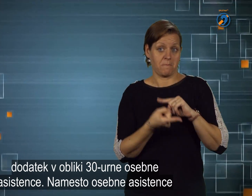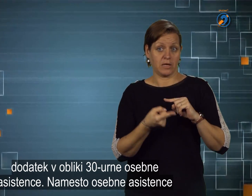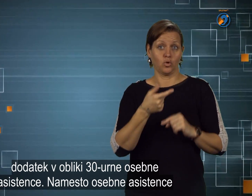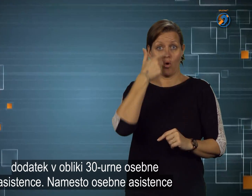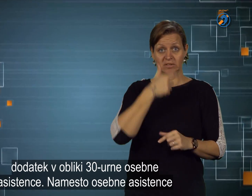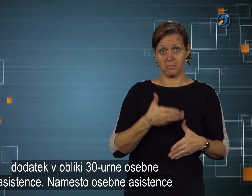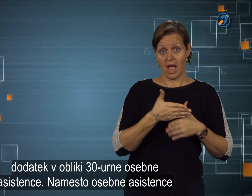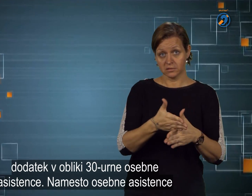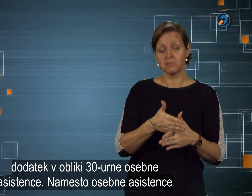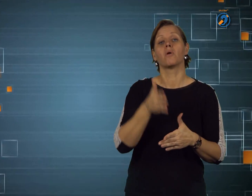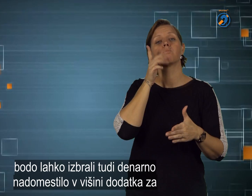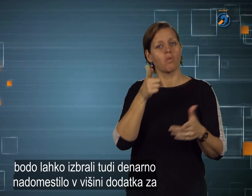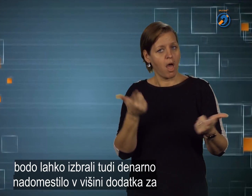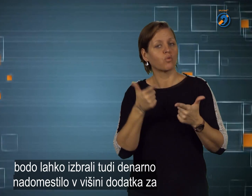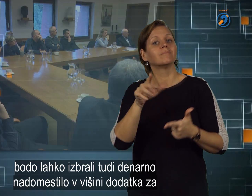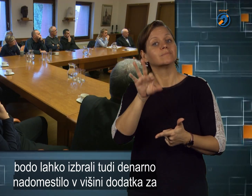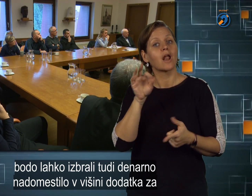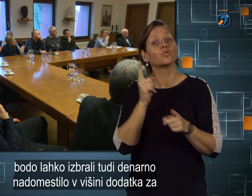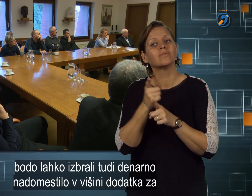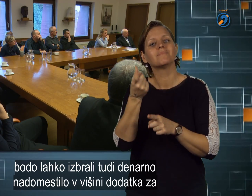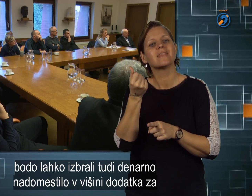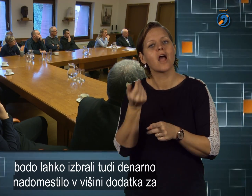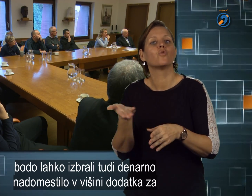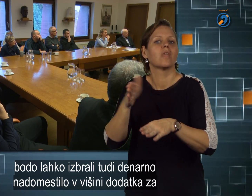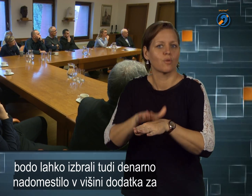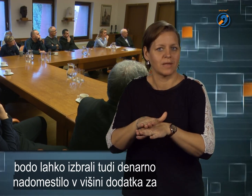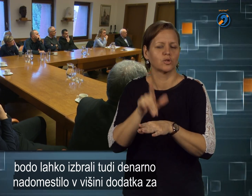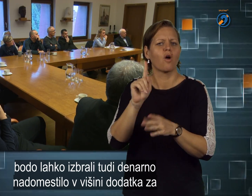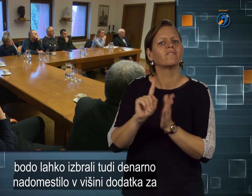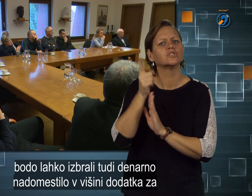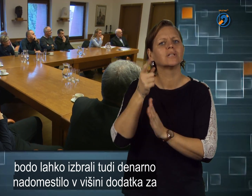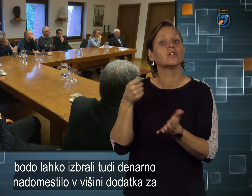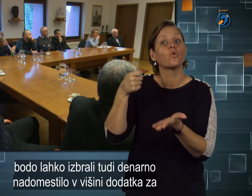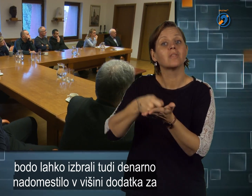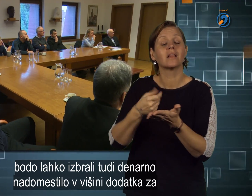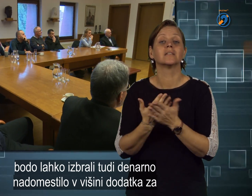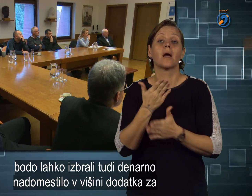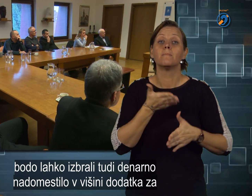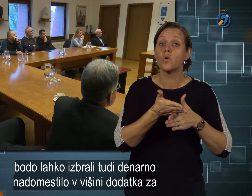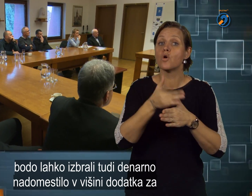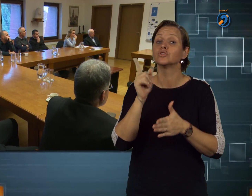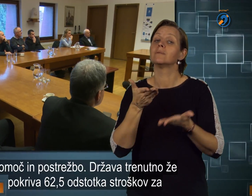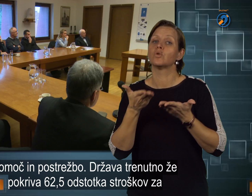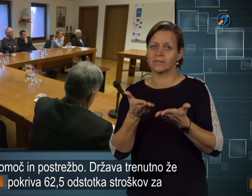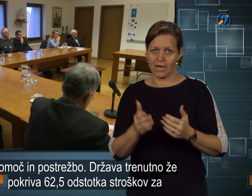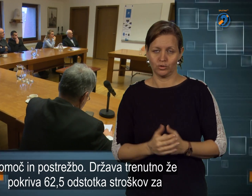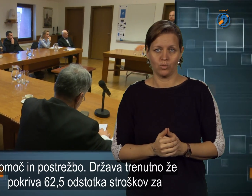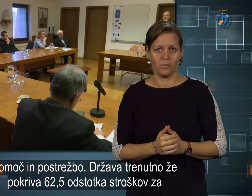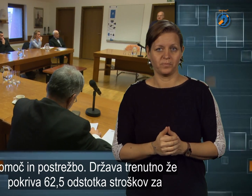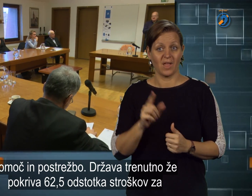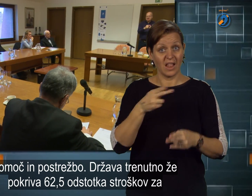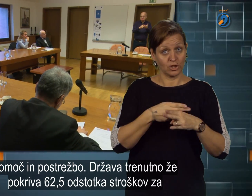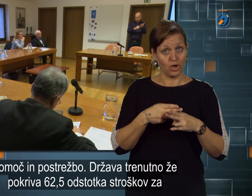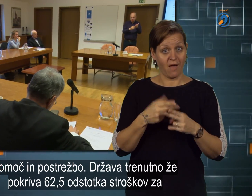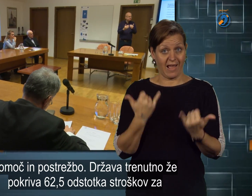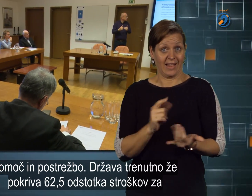osebne asistence. Namesto osebne asistence bodo lahko izbrali tudi denarno nadomestilo v višini dodatka